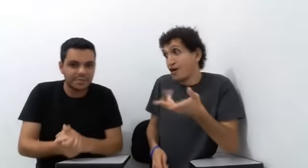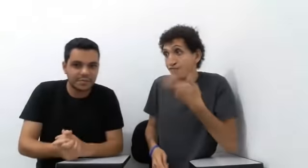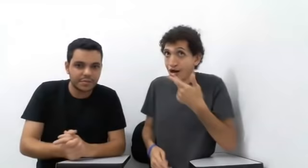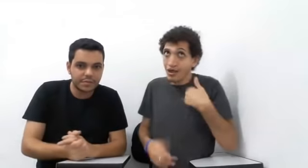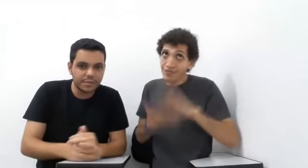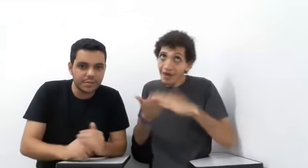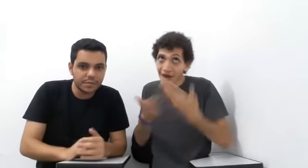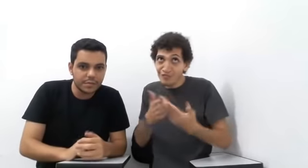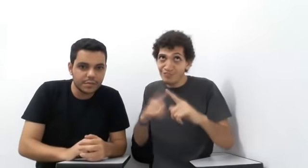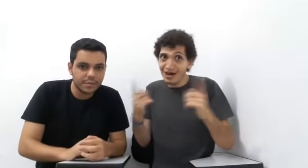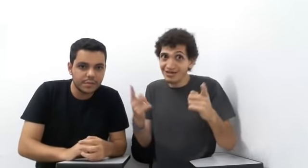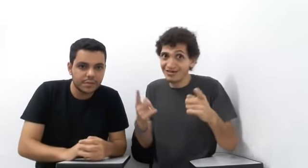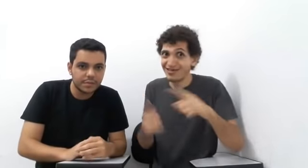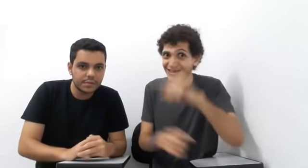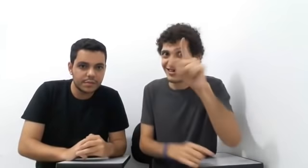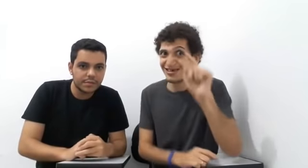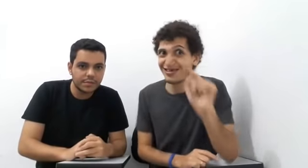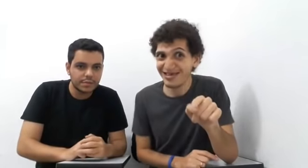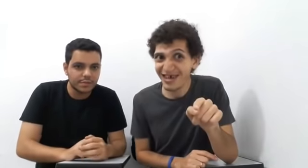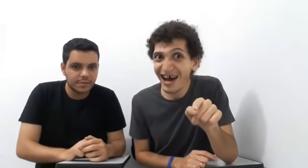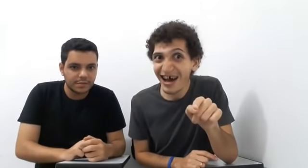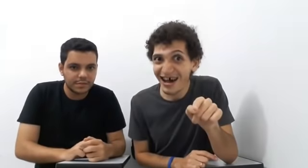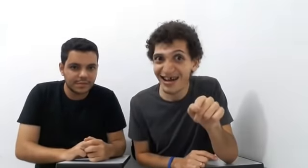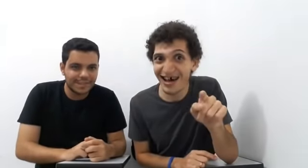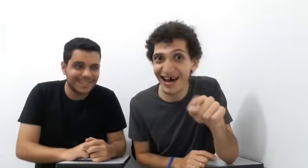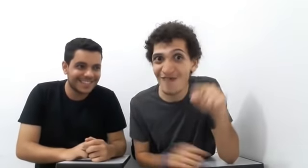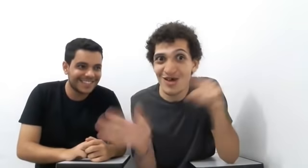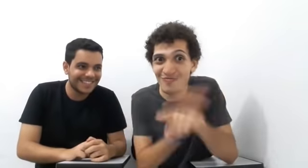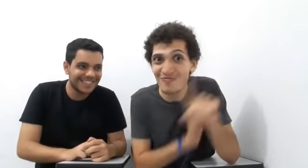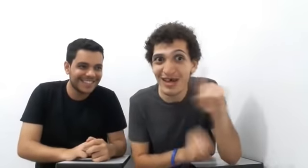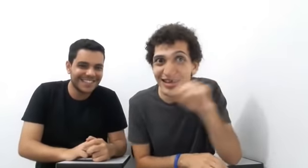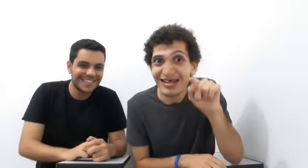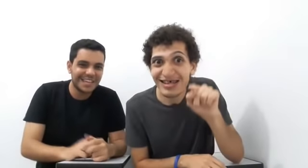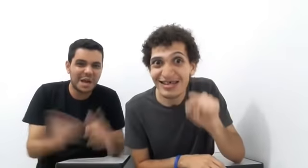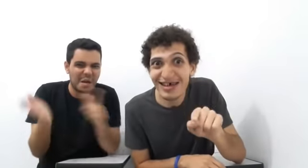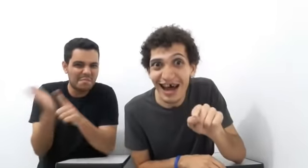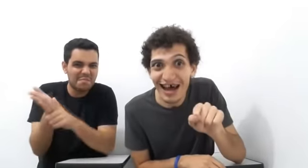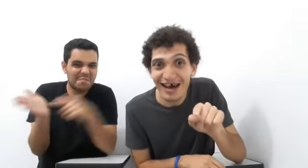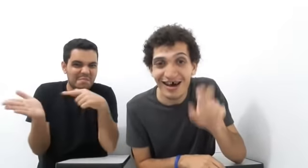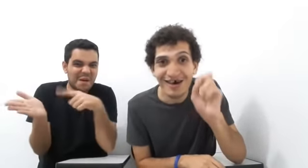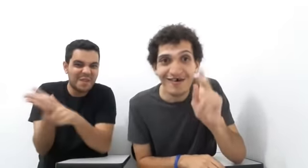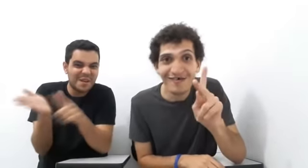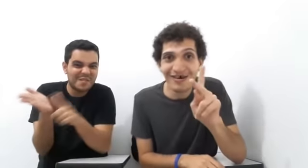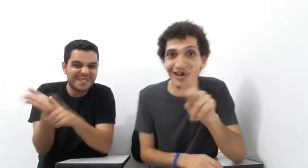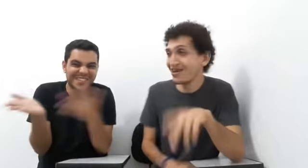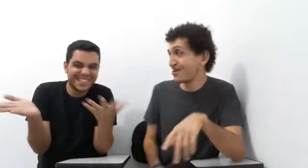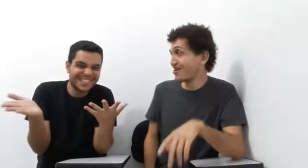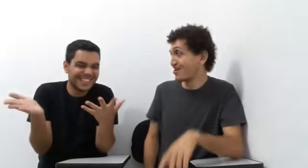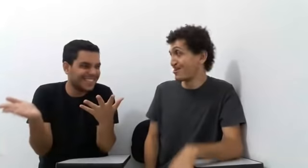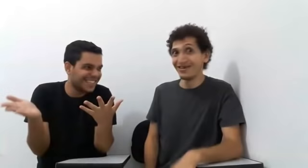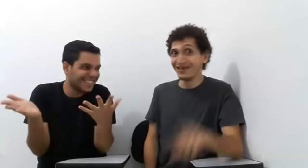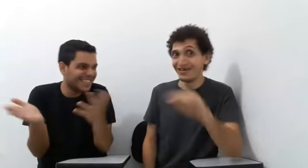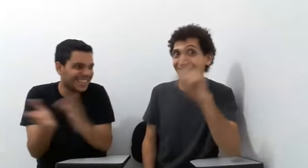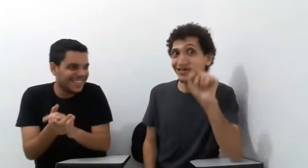falam, é intérprete, mas será? A pergunta, será? Papel.